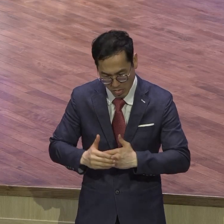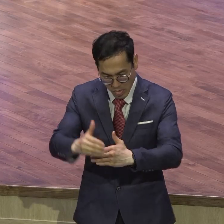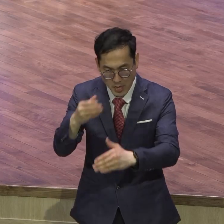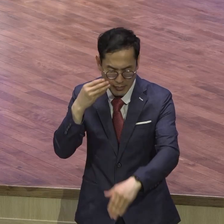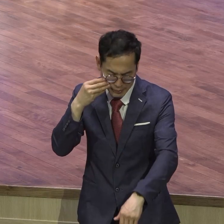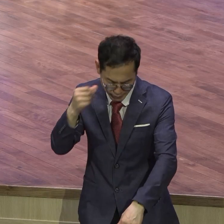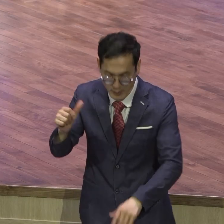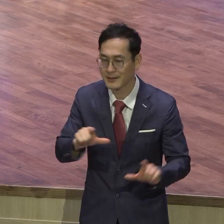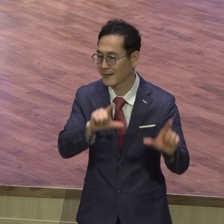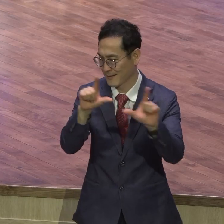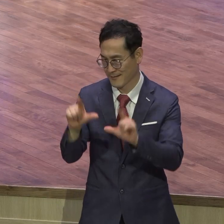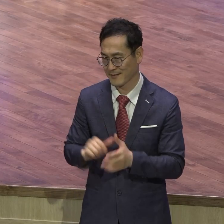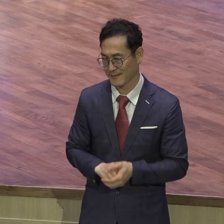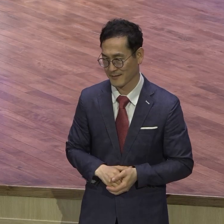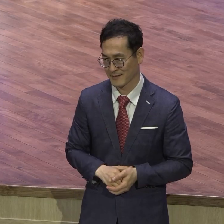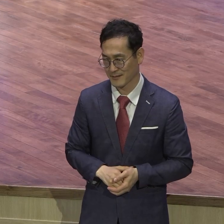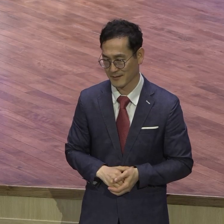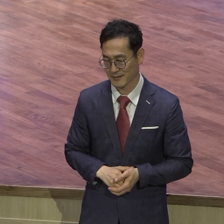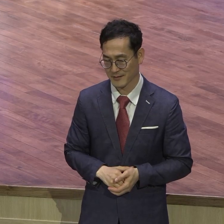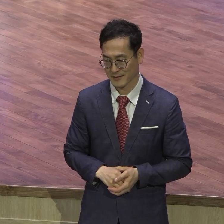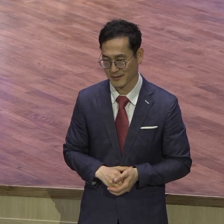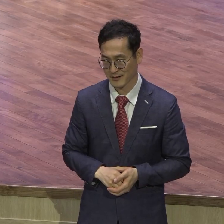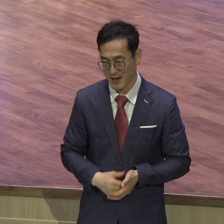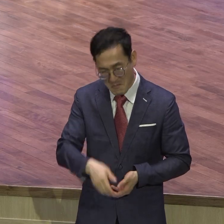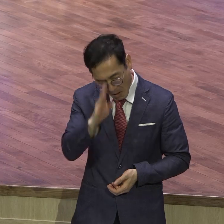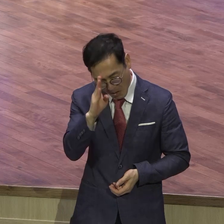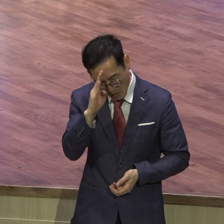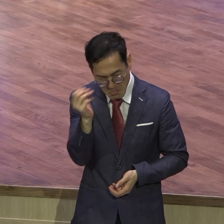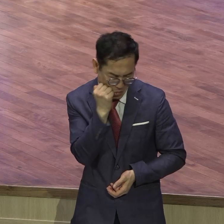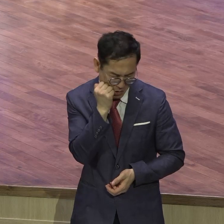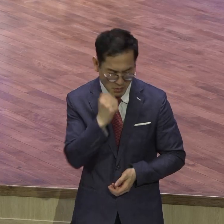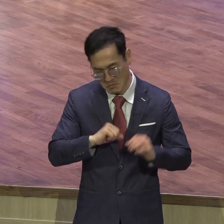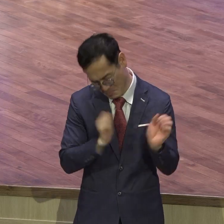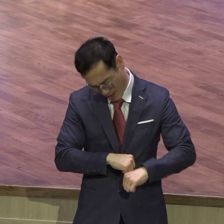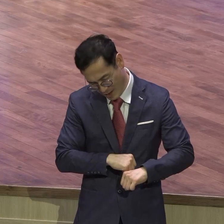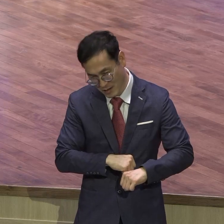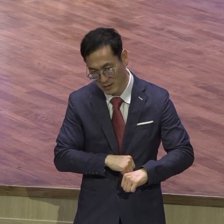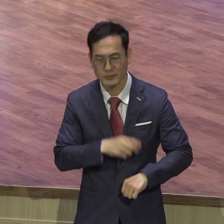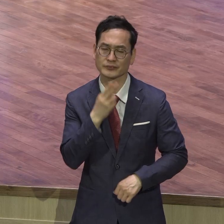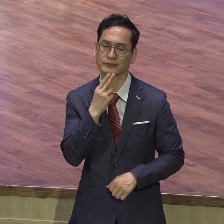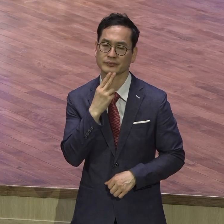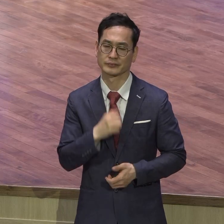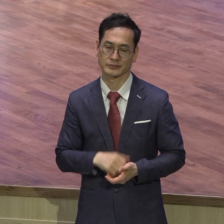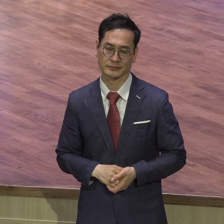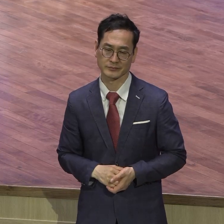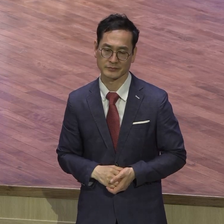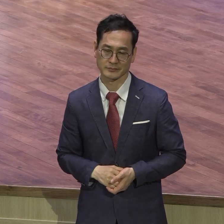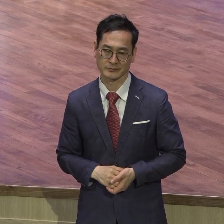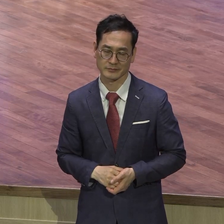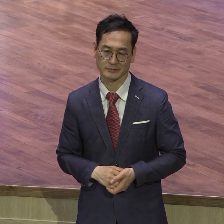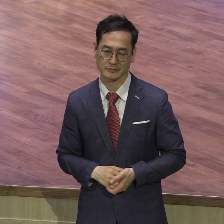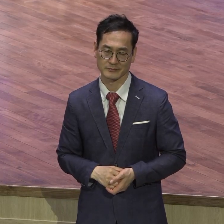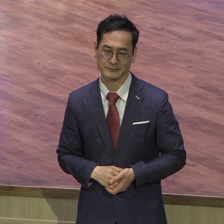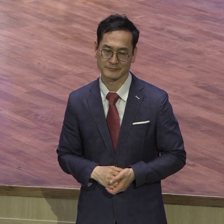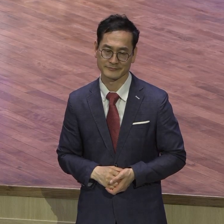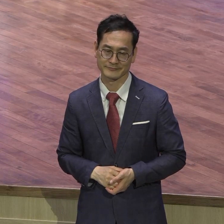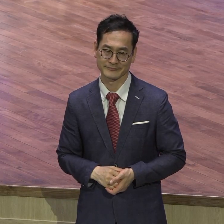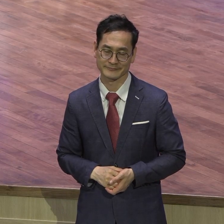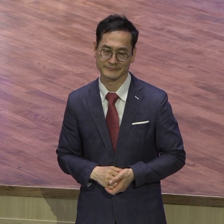뭐 심심해가지고 뭐 병들게 하고 심심해서 망하게 하고 심심하게 심심해서 사람을 그렇게 비참하게 그런 하나님 아니에요